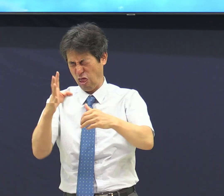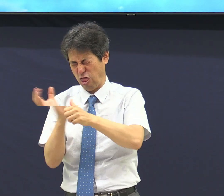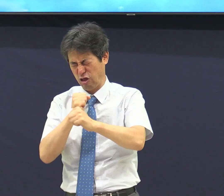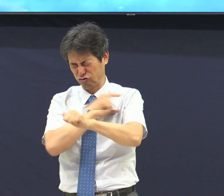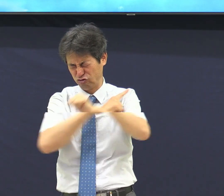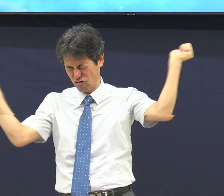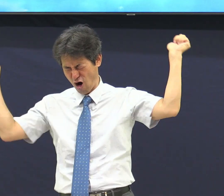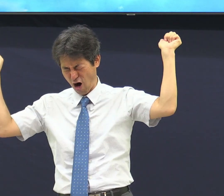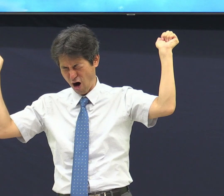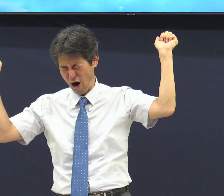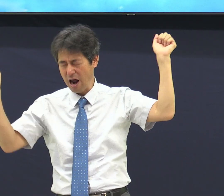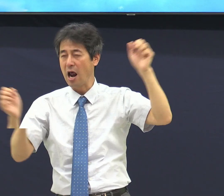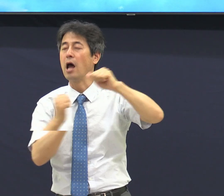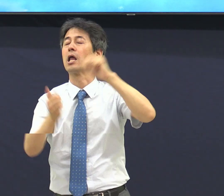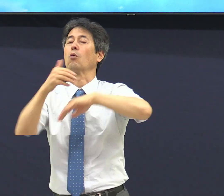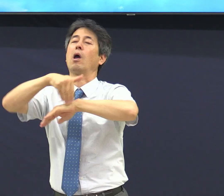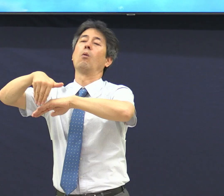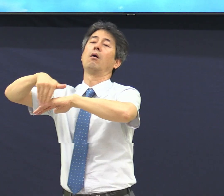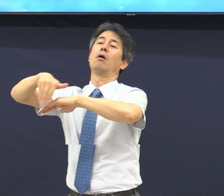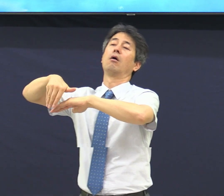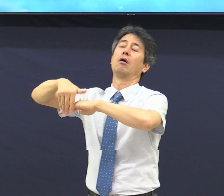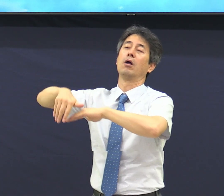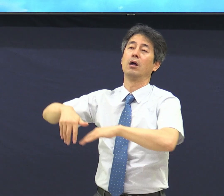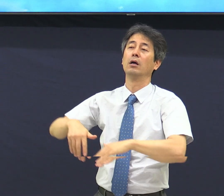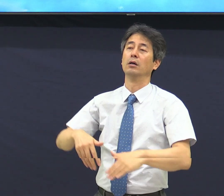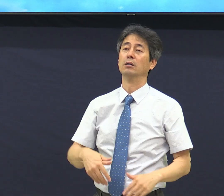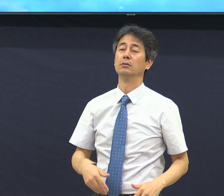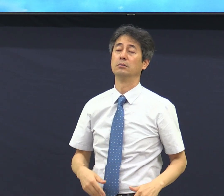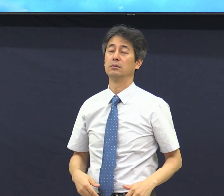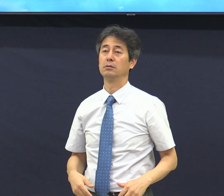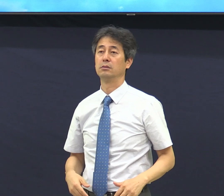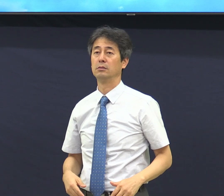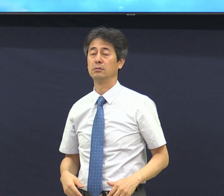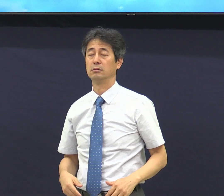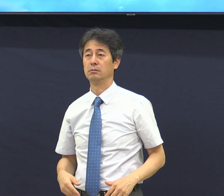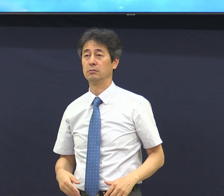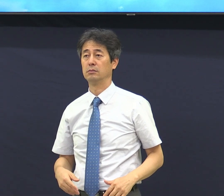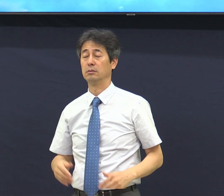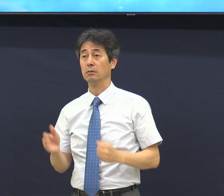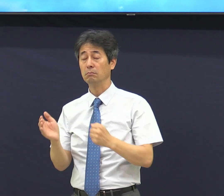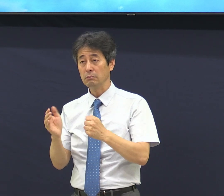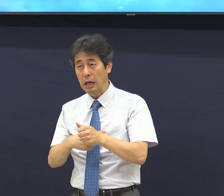백성 민족들을 죽이라 하는 계획을 가지고 있었던 것이죠.